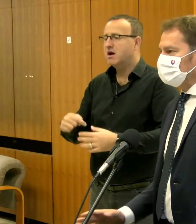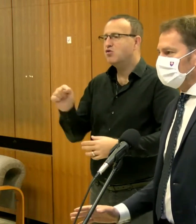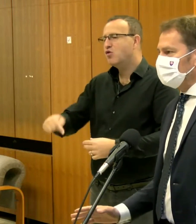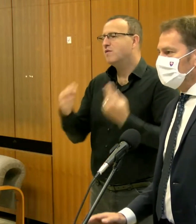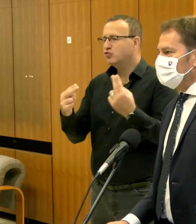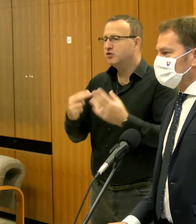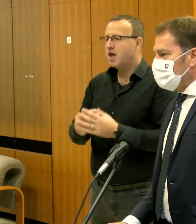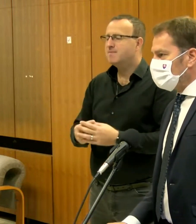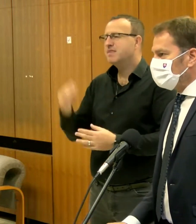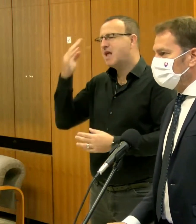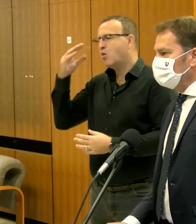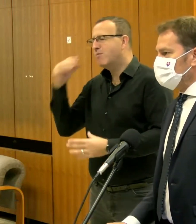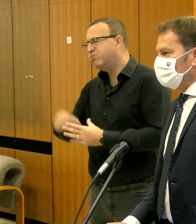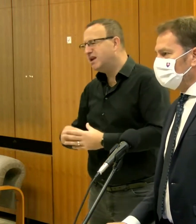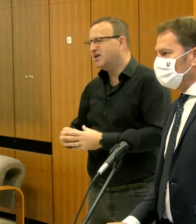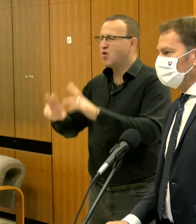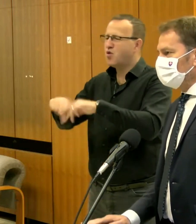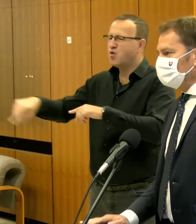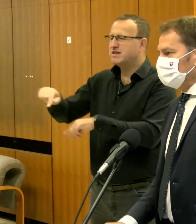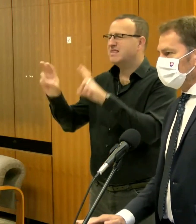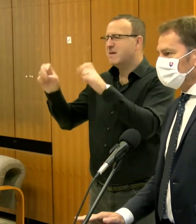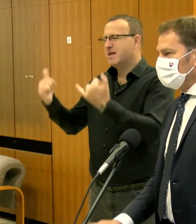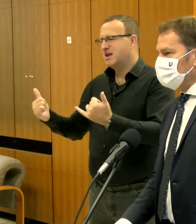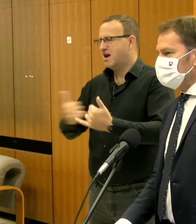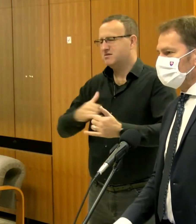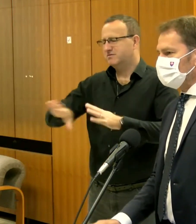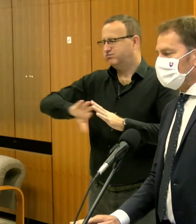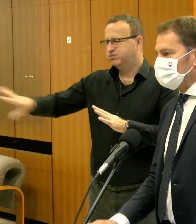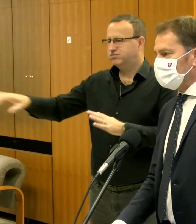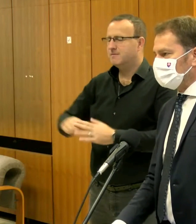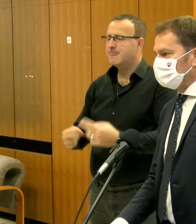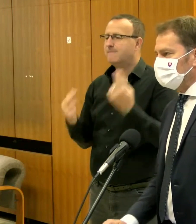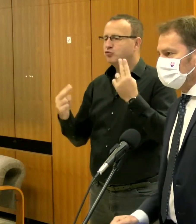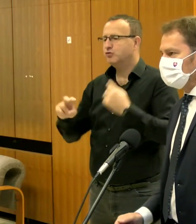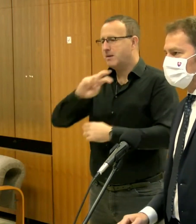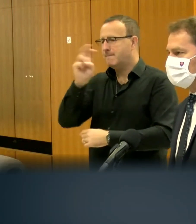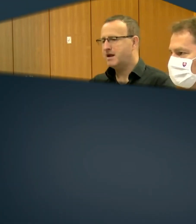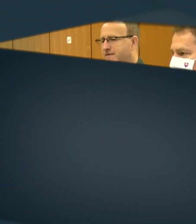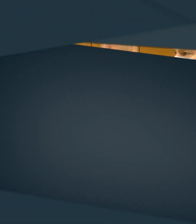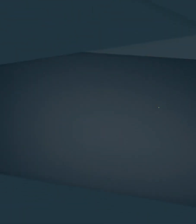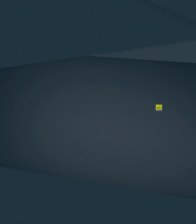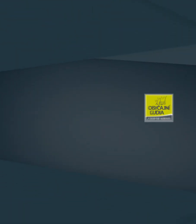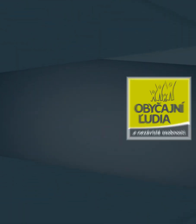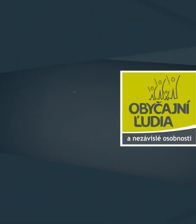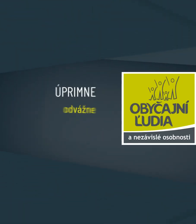a ostatné zámienky musia ísť bokom, podstata je 363 a spravodlivosť.